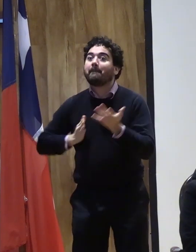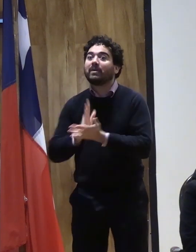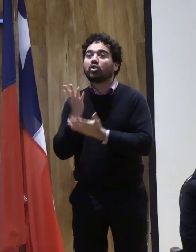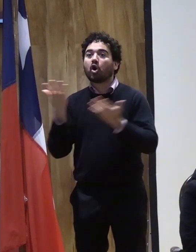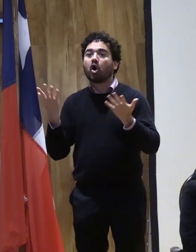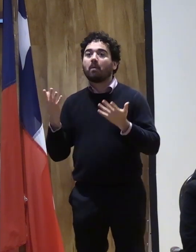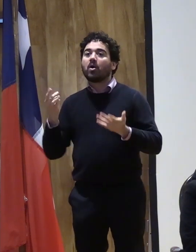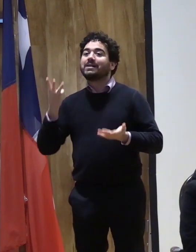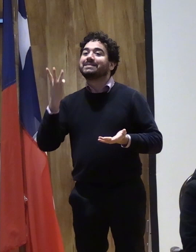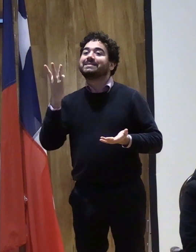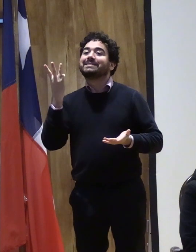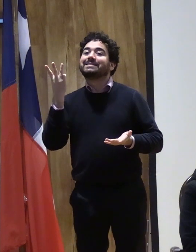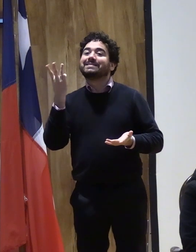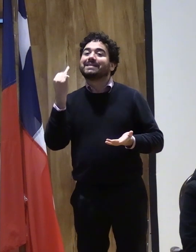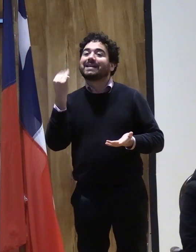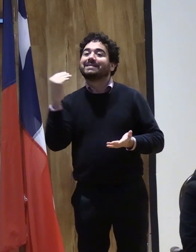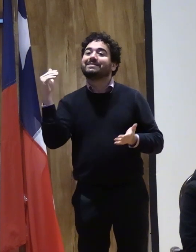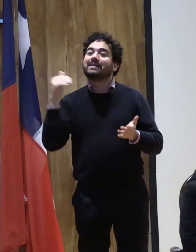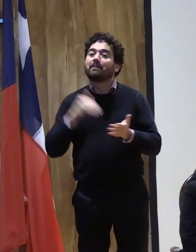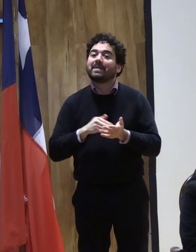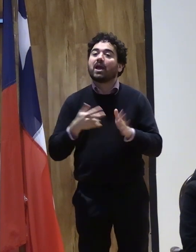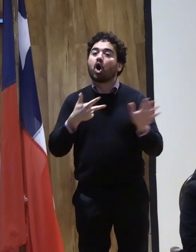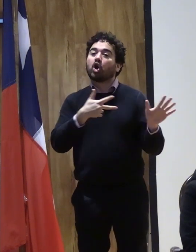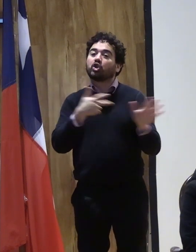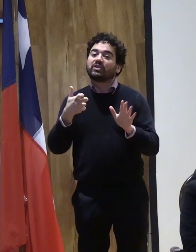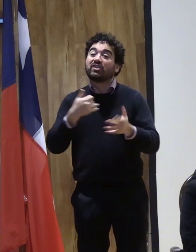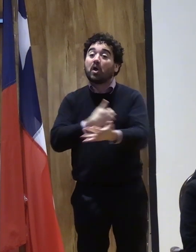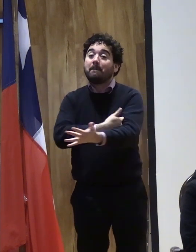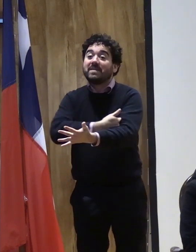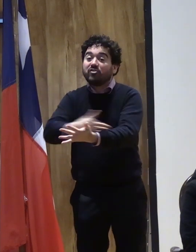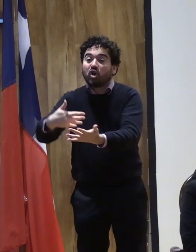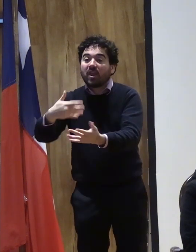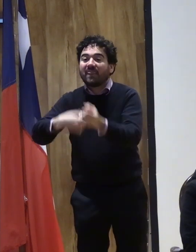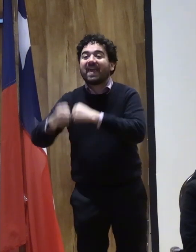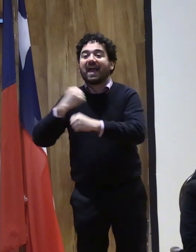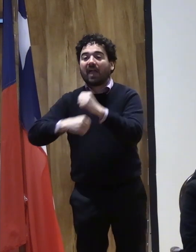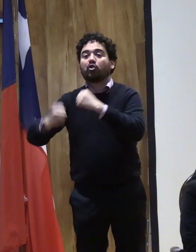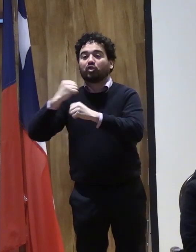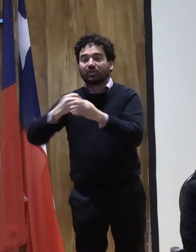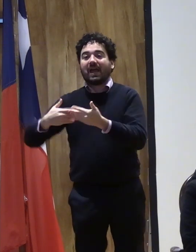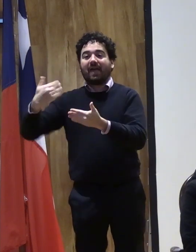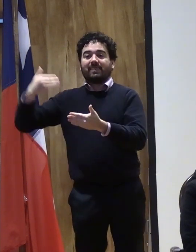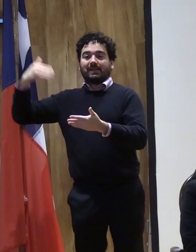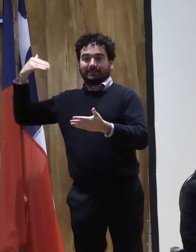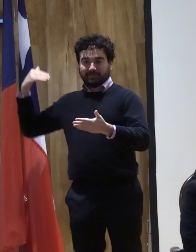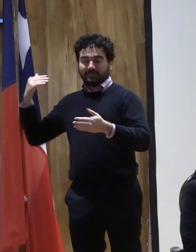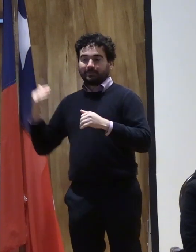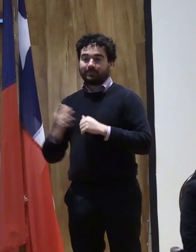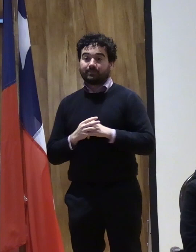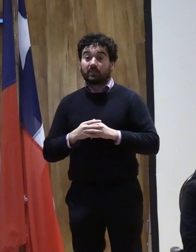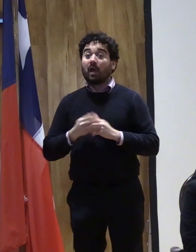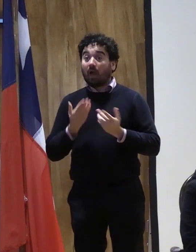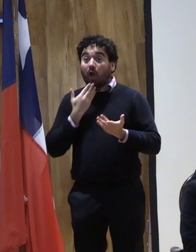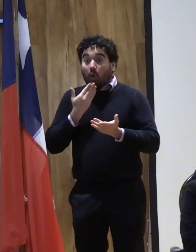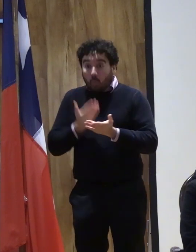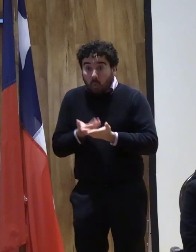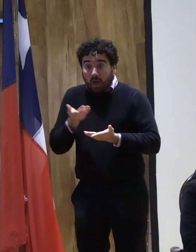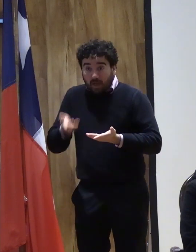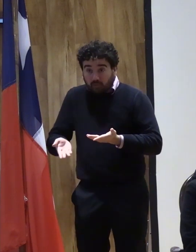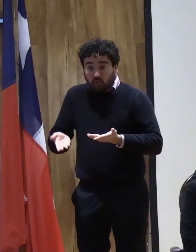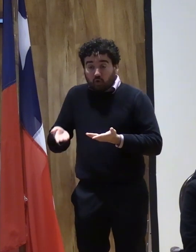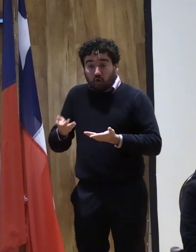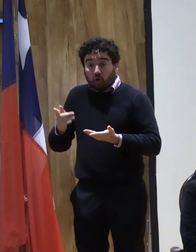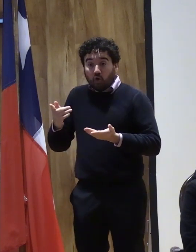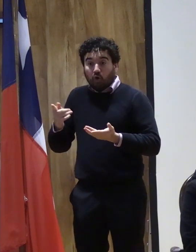hace 13.800 millones de años. Y cuando se forma el universo en el Big